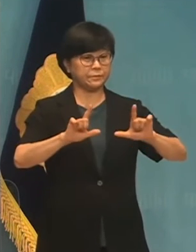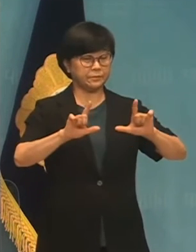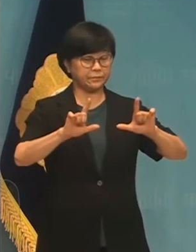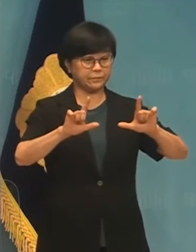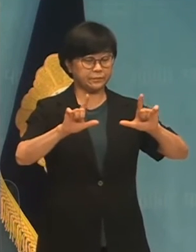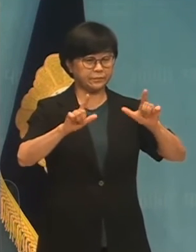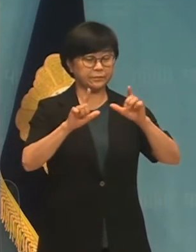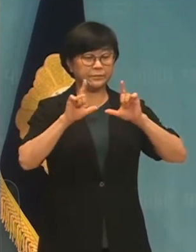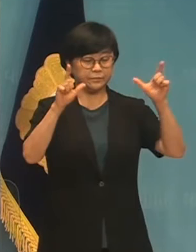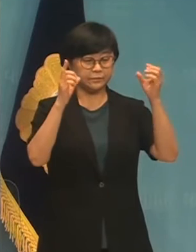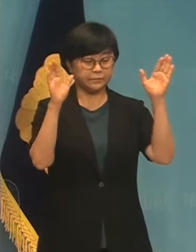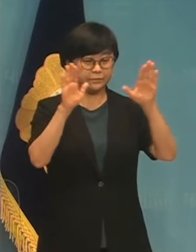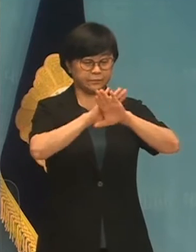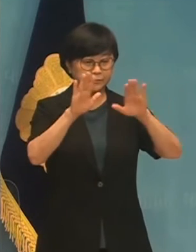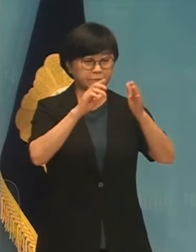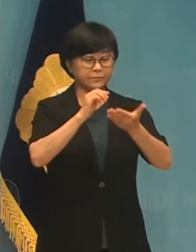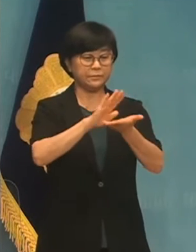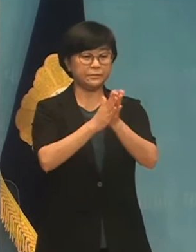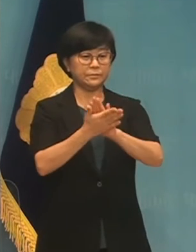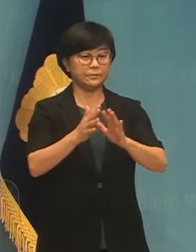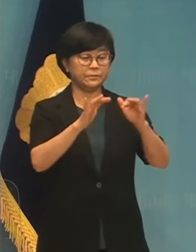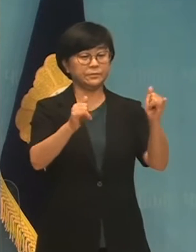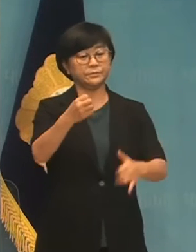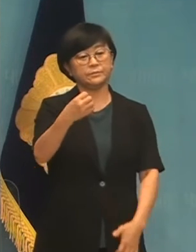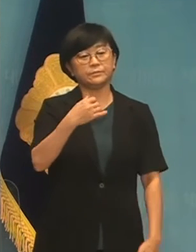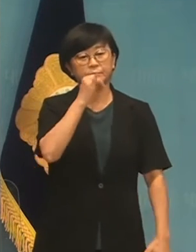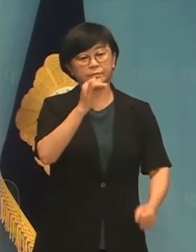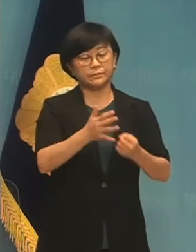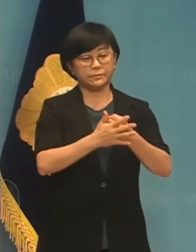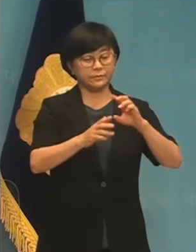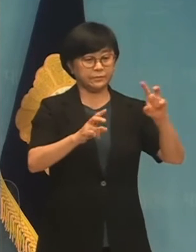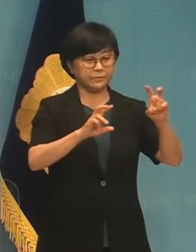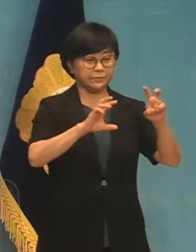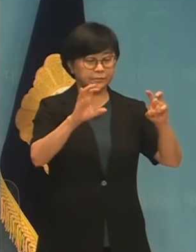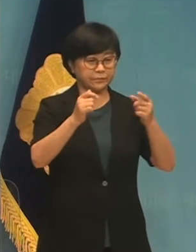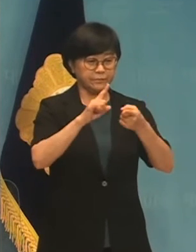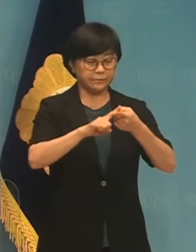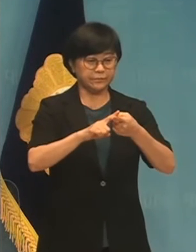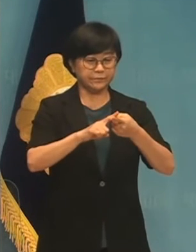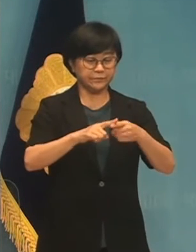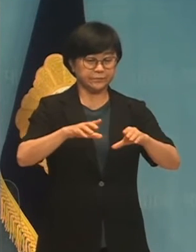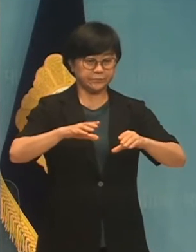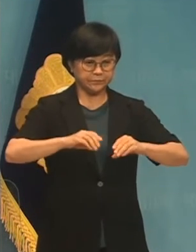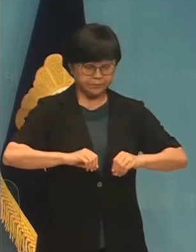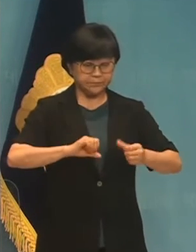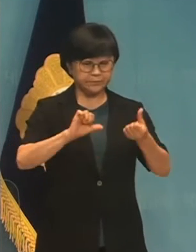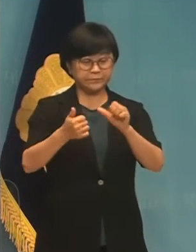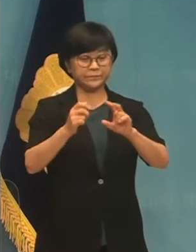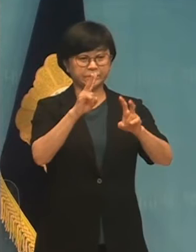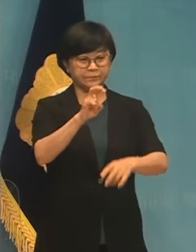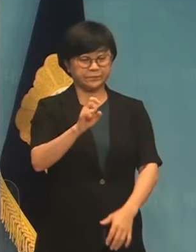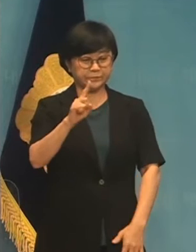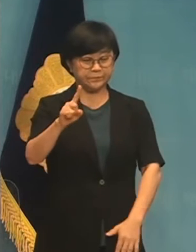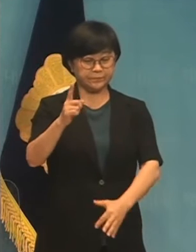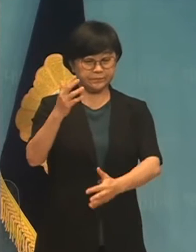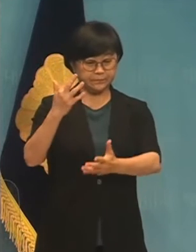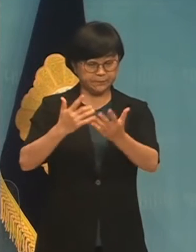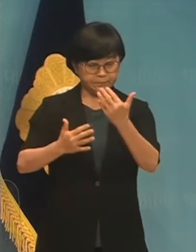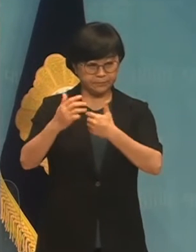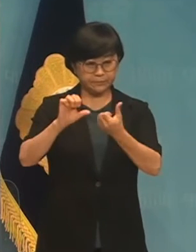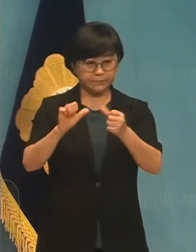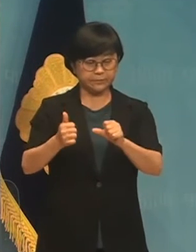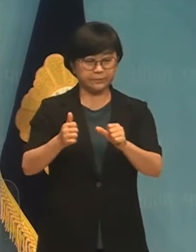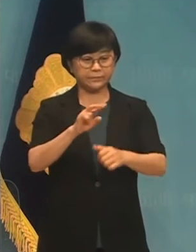세계 이상기후로 사람들은 말합니다. 20세기에 굶어 죽을 걱정이 21세기에 타서 죽을 걱정으로